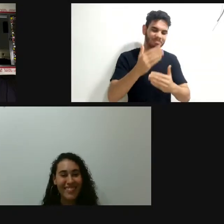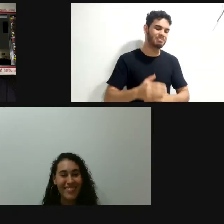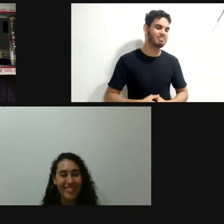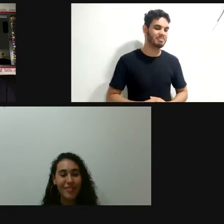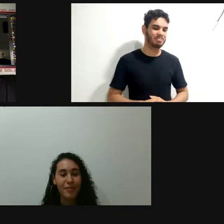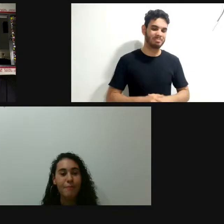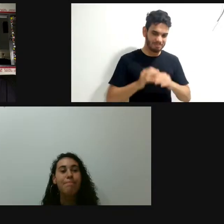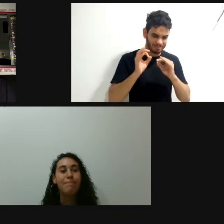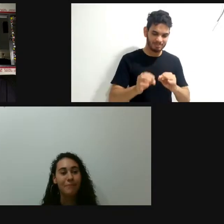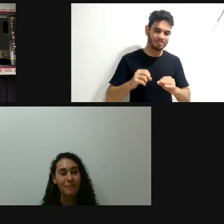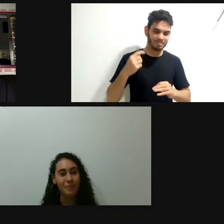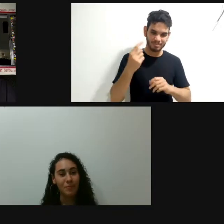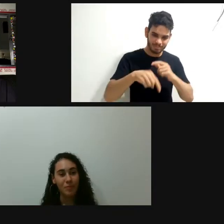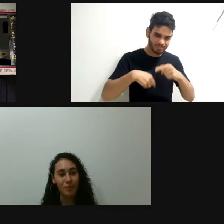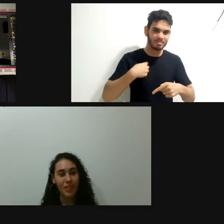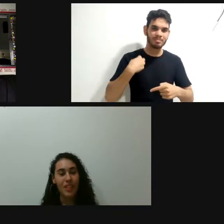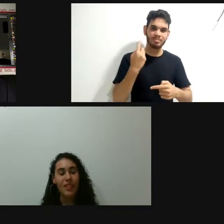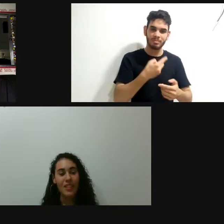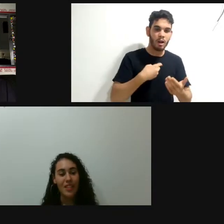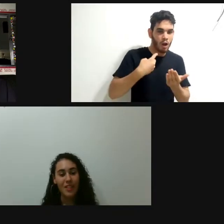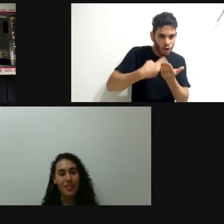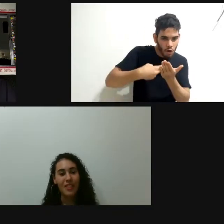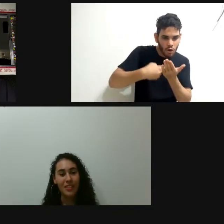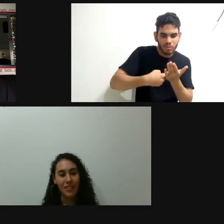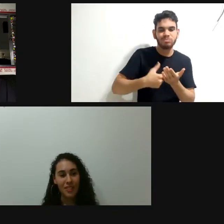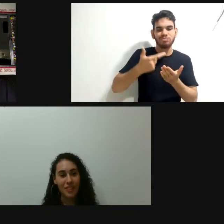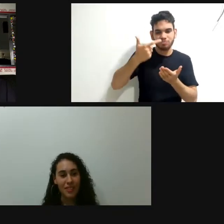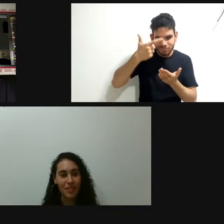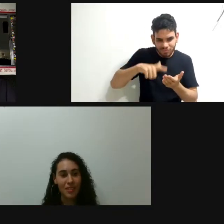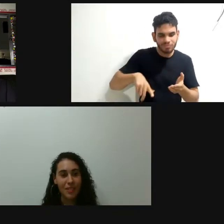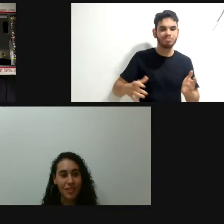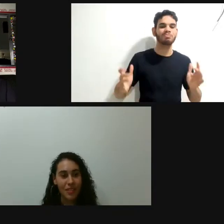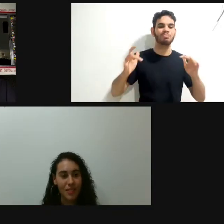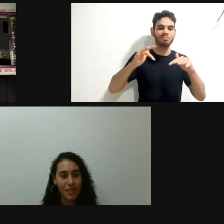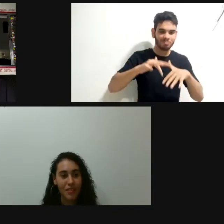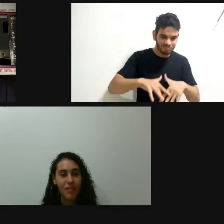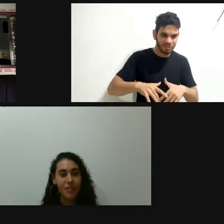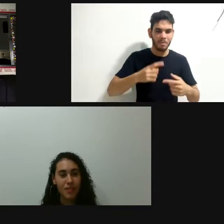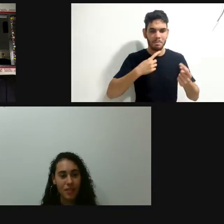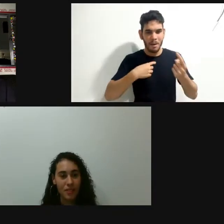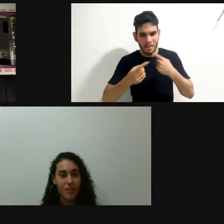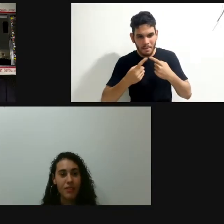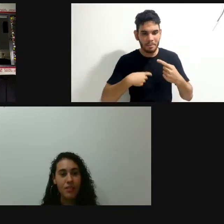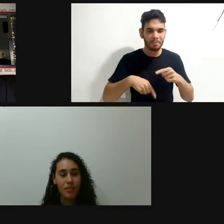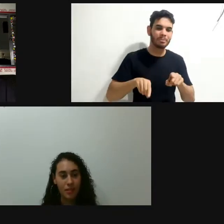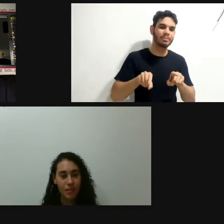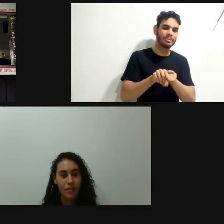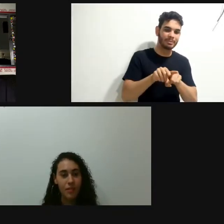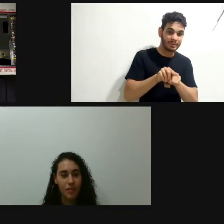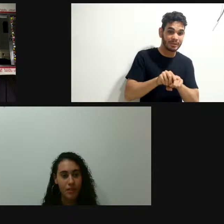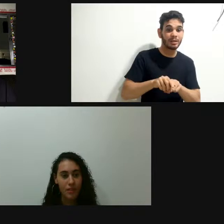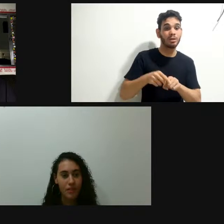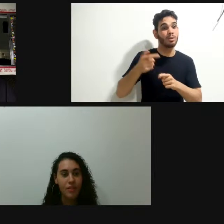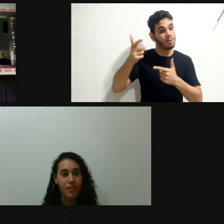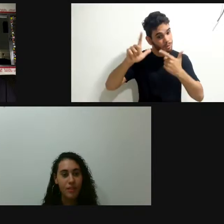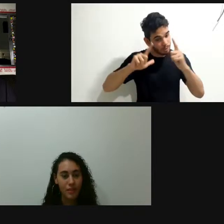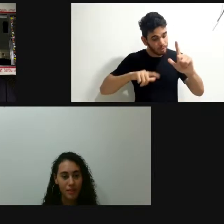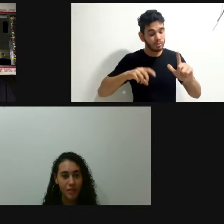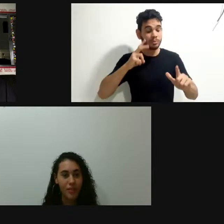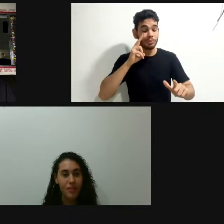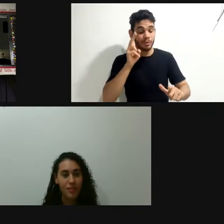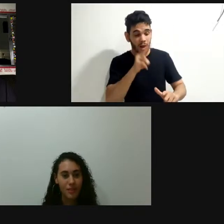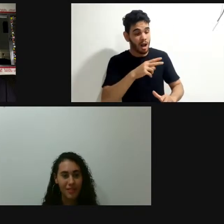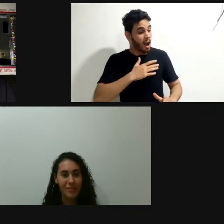outras oportunidades se você quiser. Eu acredito que daqui também outras pessoas vão te chamar. Aproveita a oportunidade, aproveita para